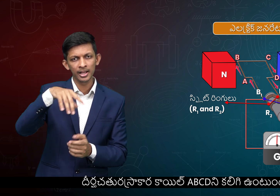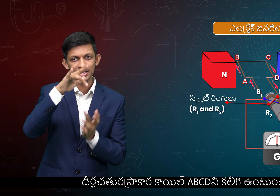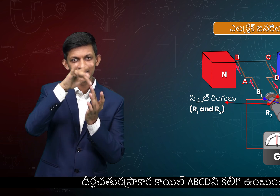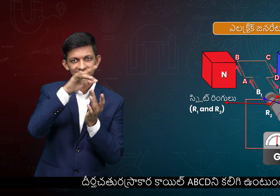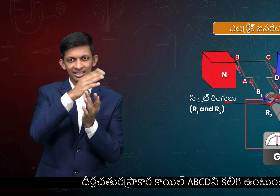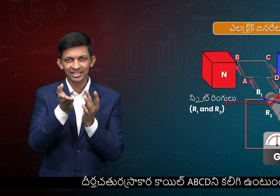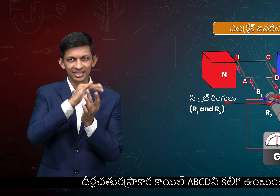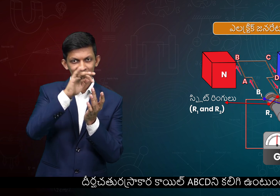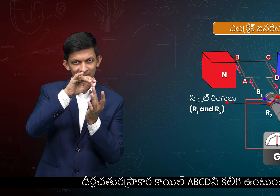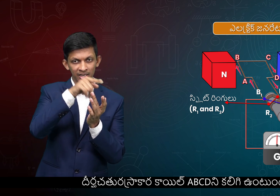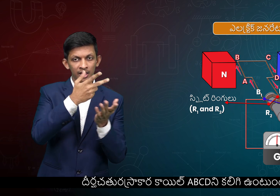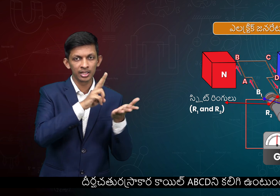ఉంటుంది.